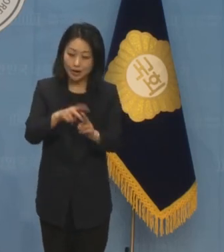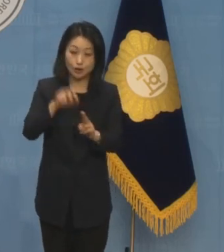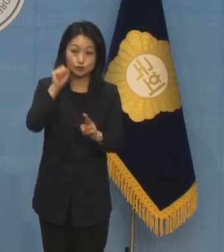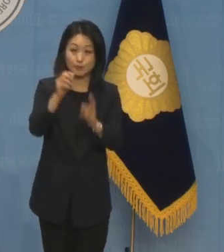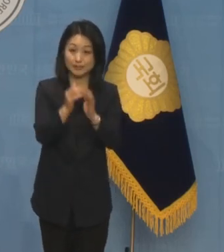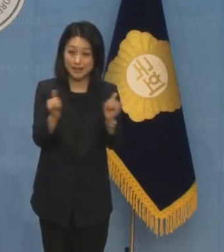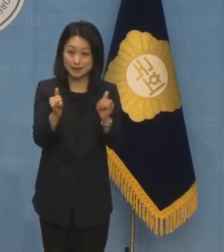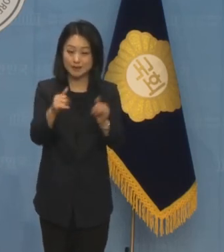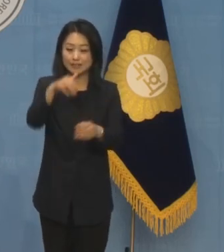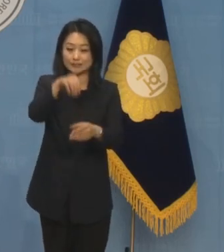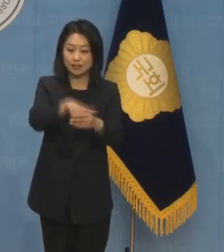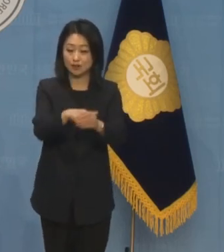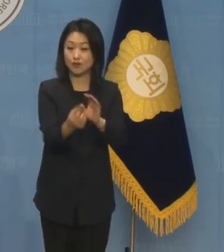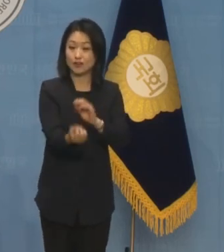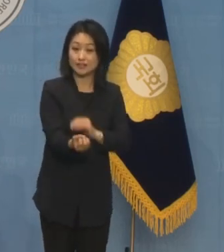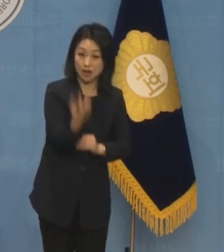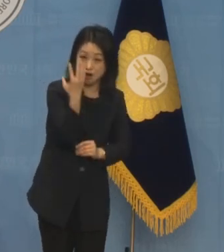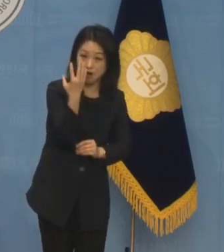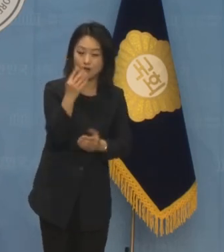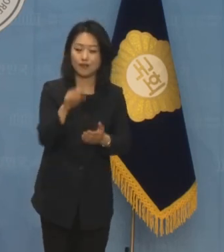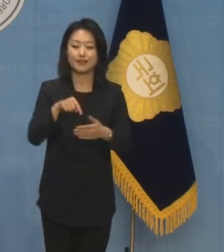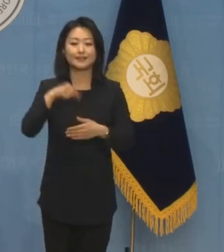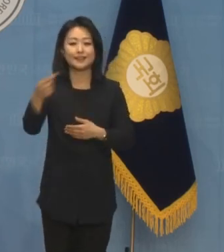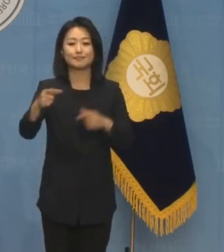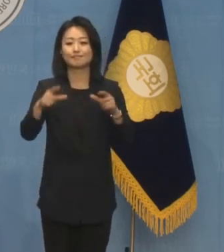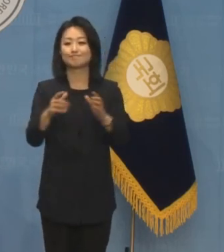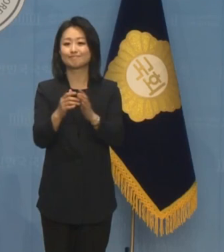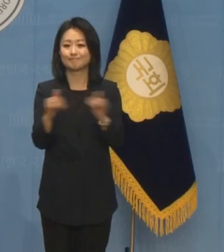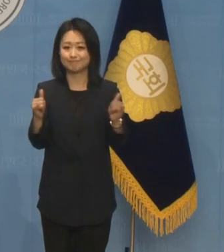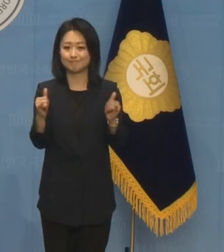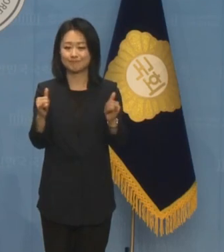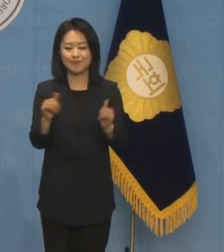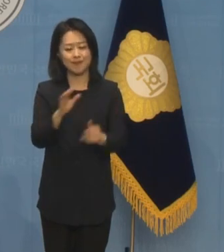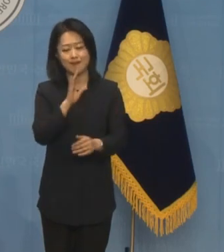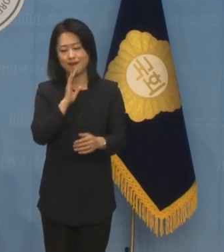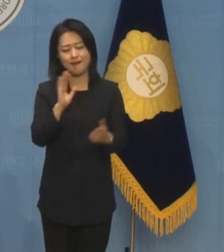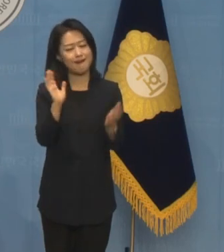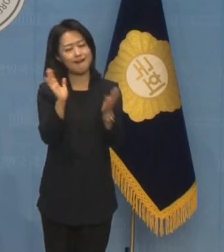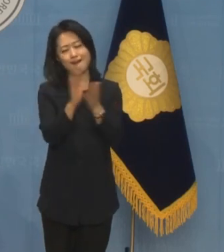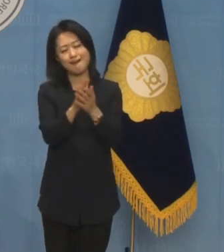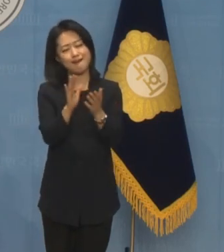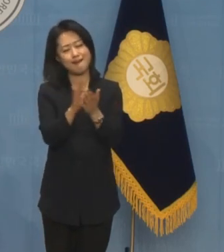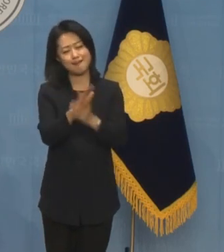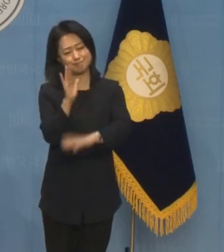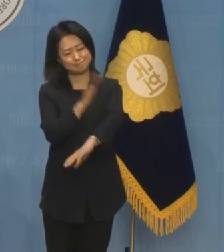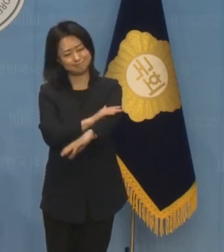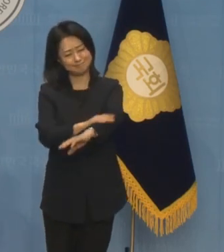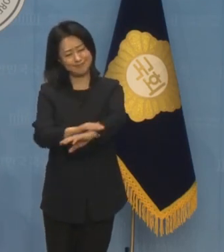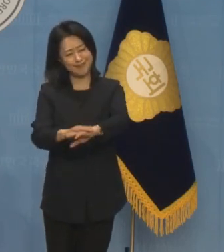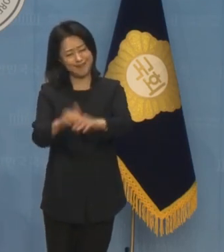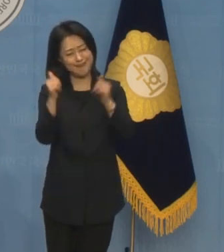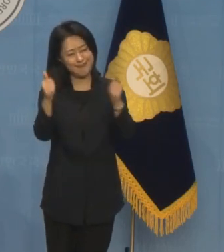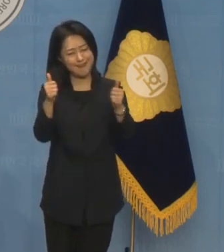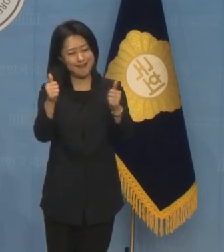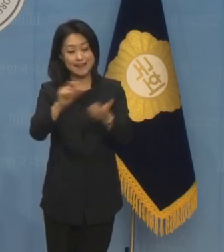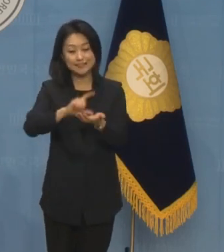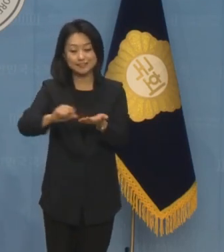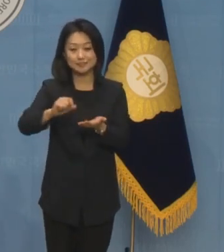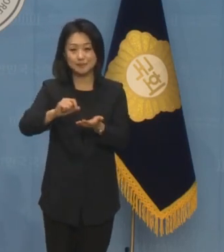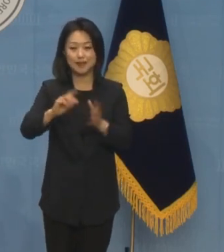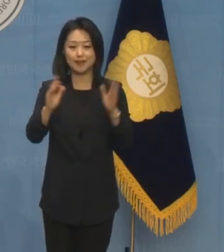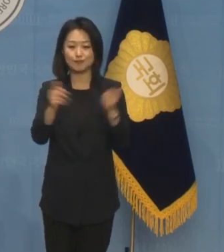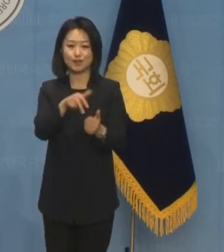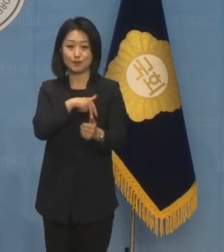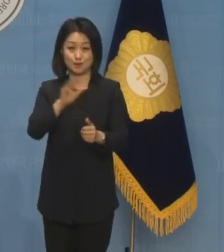선거를 이기는 후보일 뿐만 아니라 주민들께서 박수 치실 만한 지방 정치인이 될 수 있습니다.